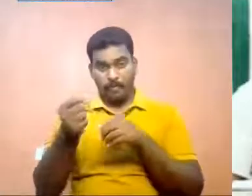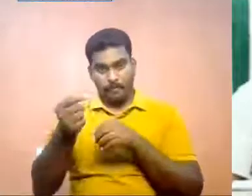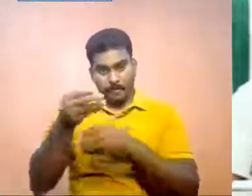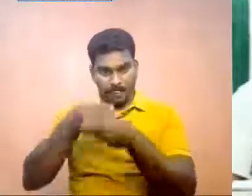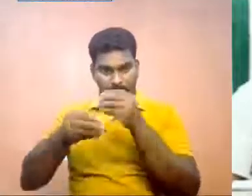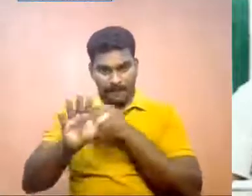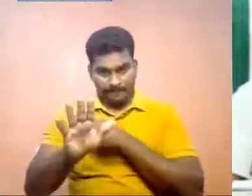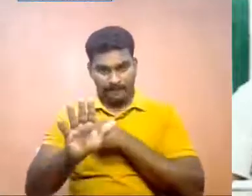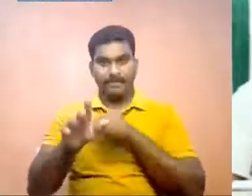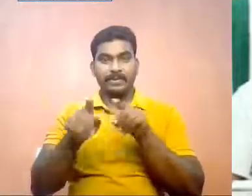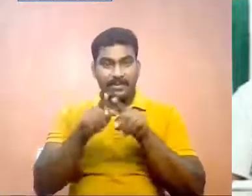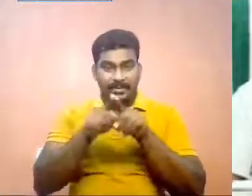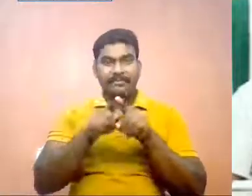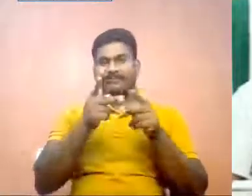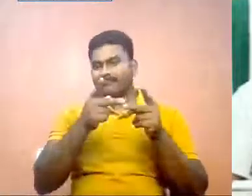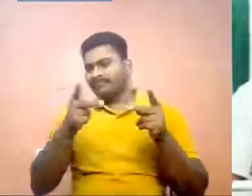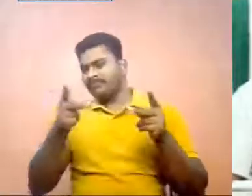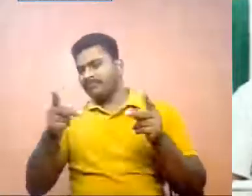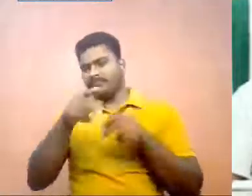ഇവയൊക്കെ